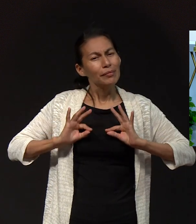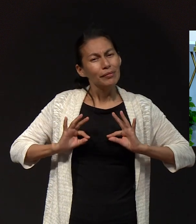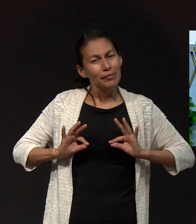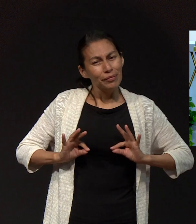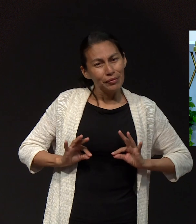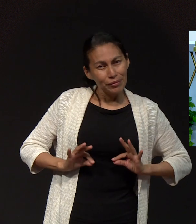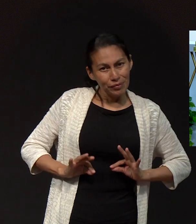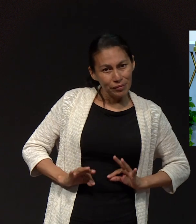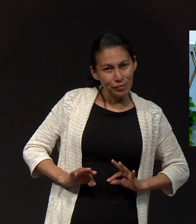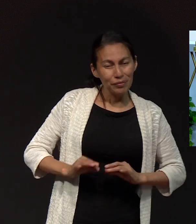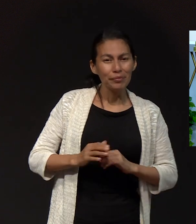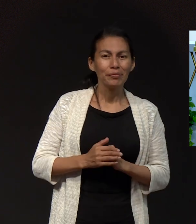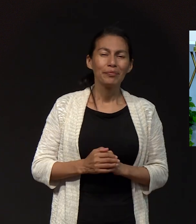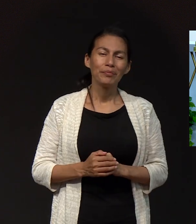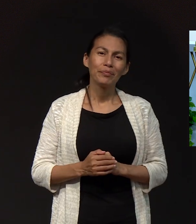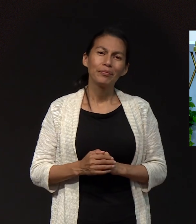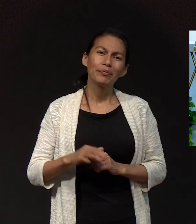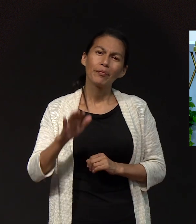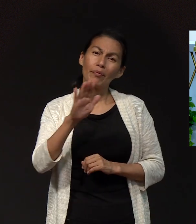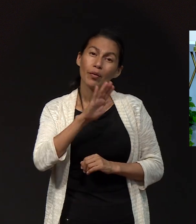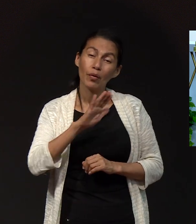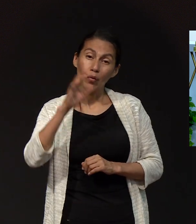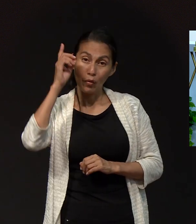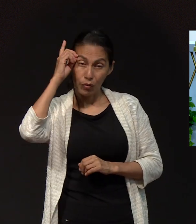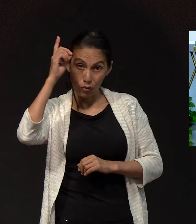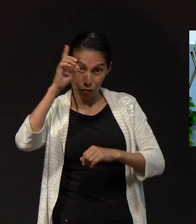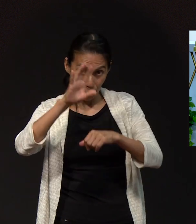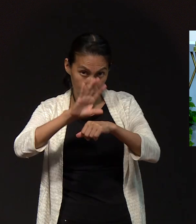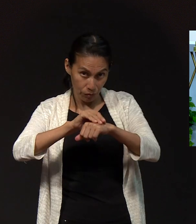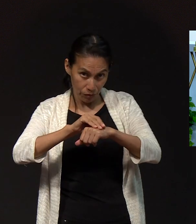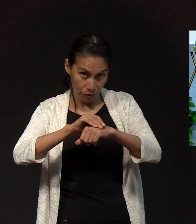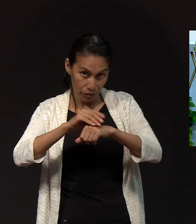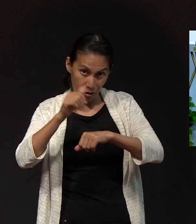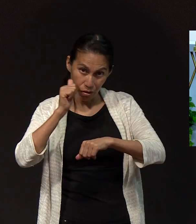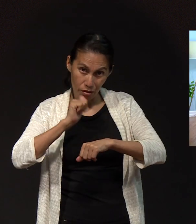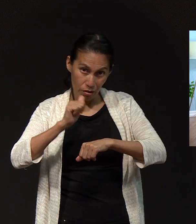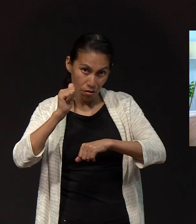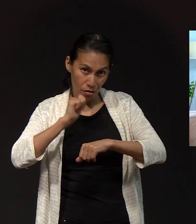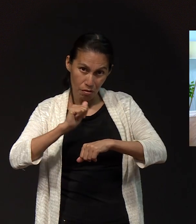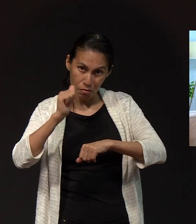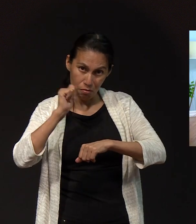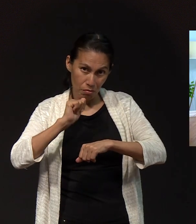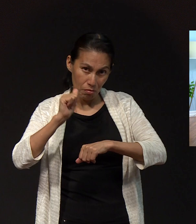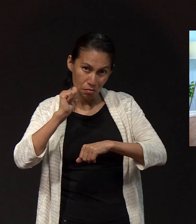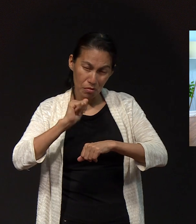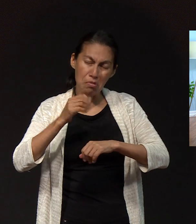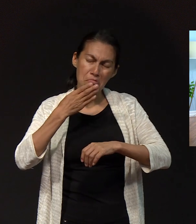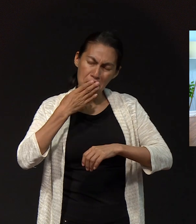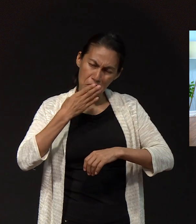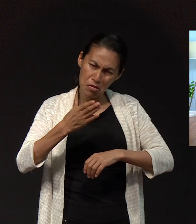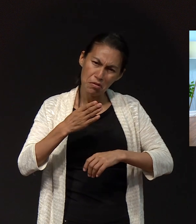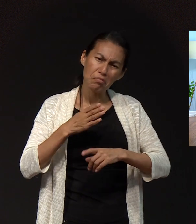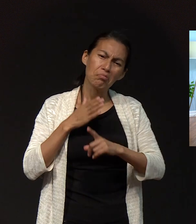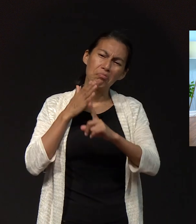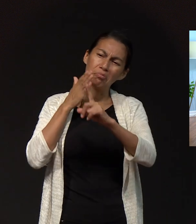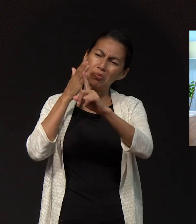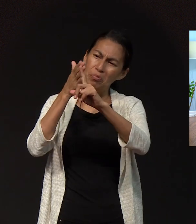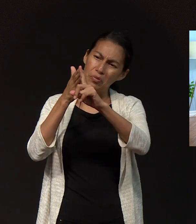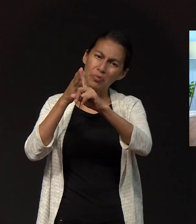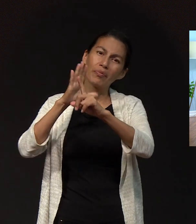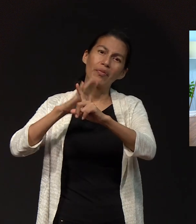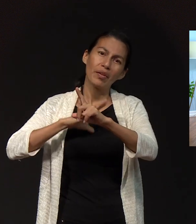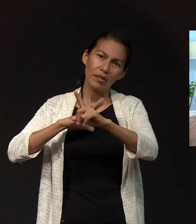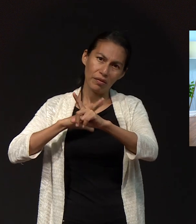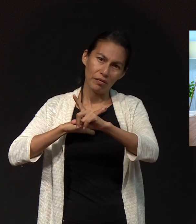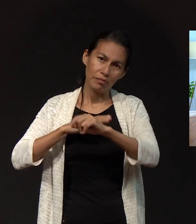Todo lo que Lo que Dios permite Siempre será Para nuestro bien